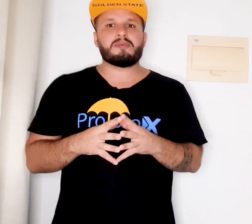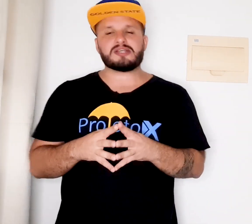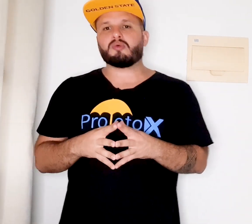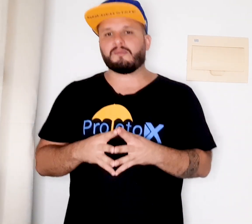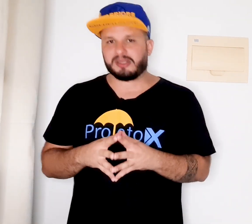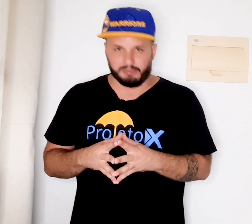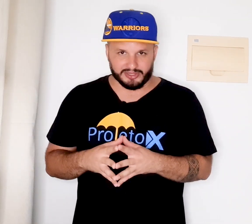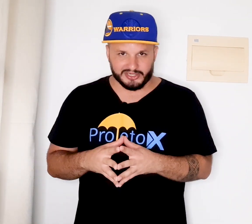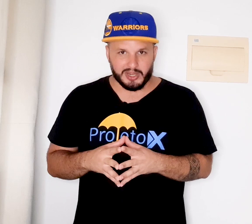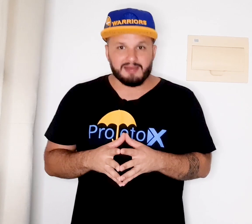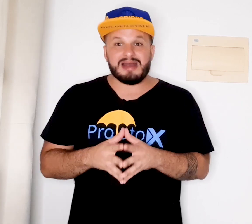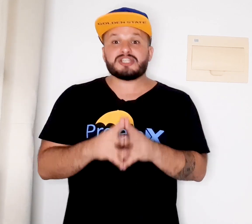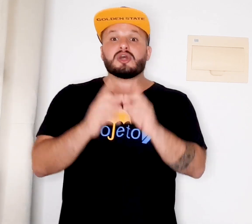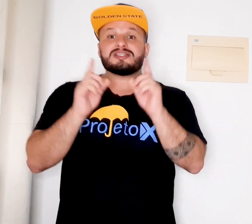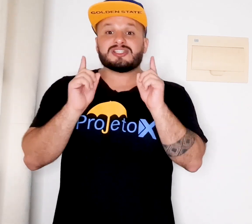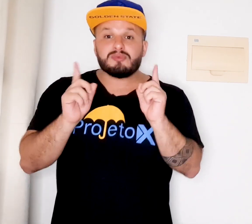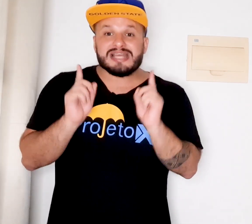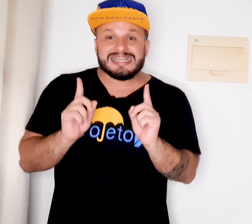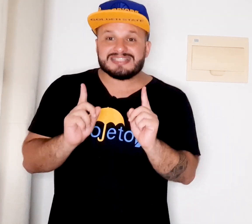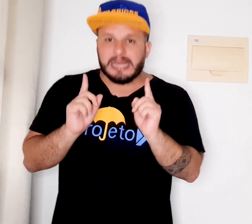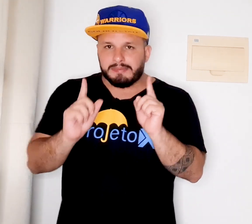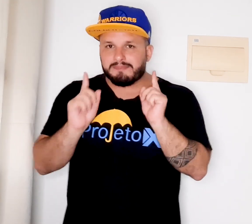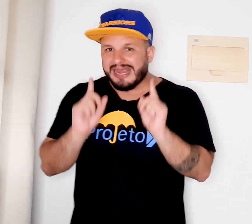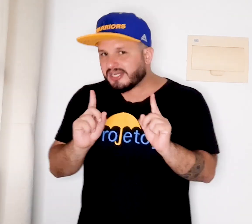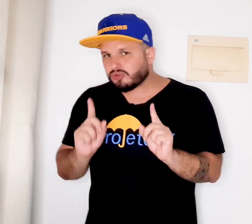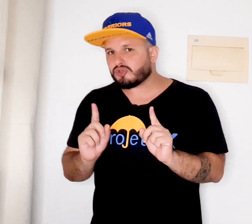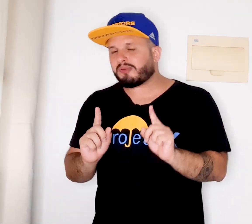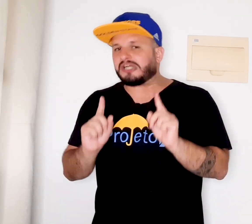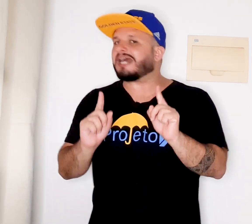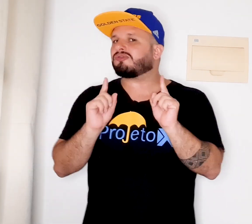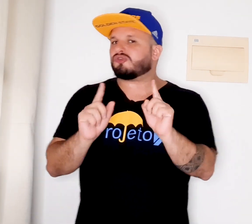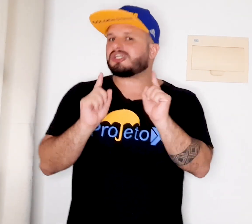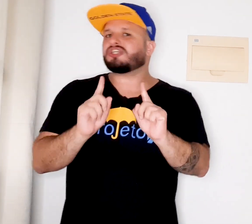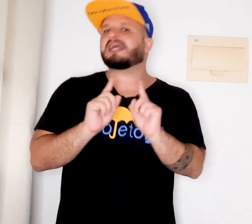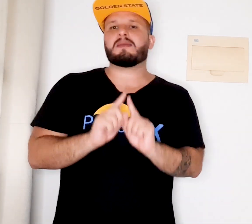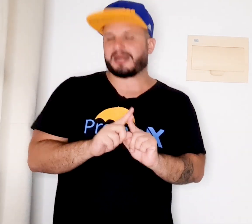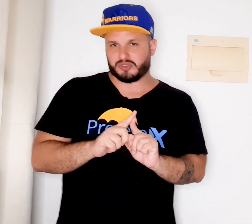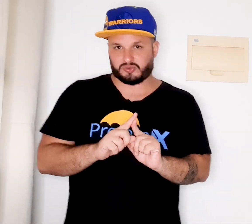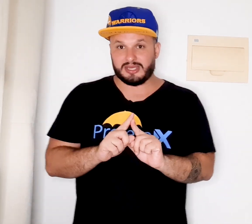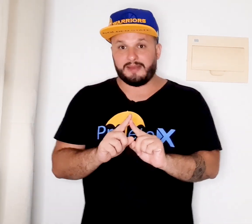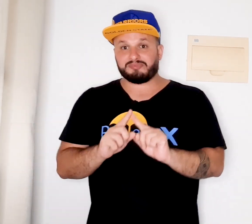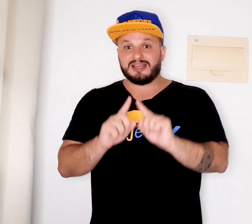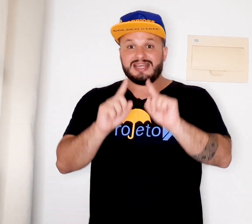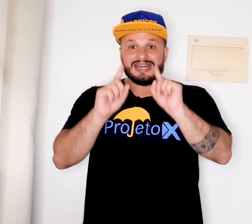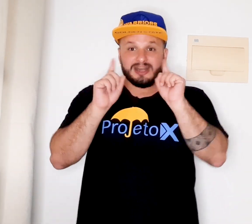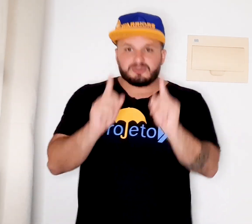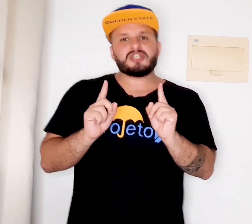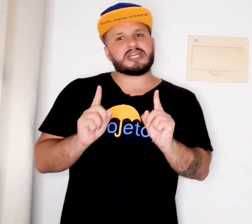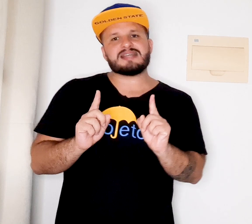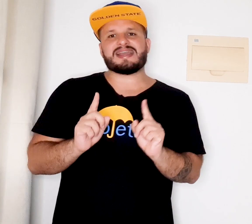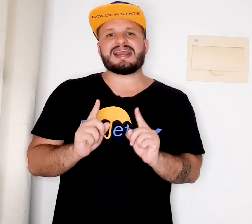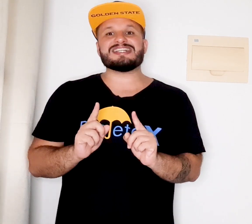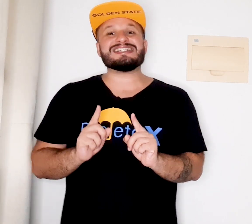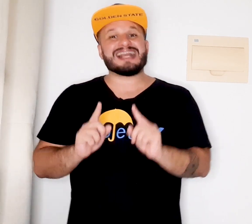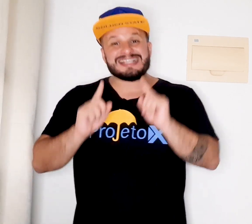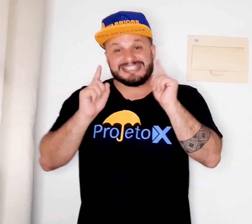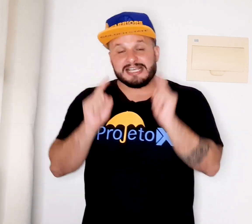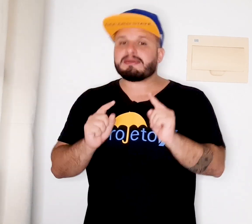Brasil contemporâneo. Mas nós estamos aqui sempre para isso. O Projeto X está aqui para isso. Não se esqueça, galera, a gente está aqui